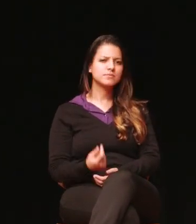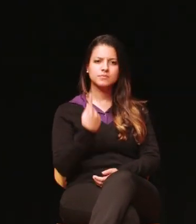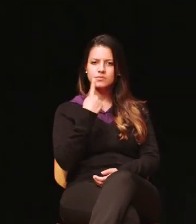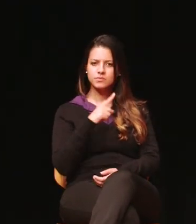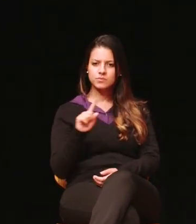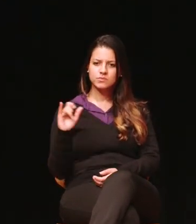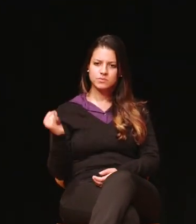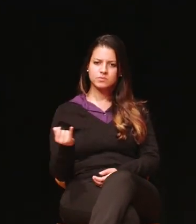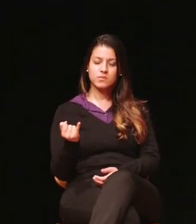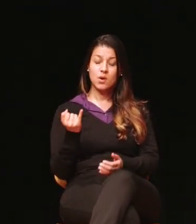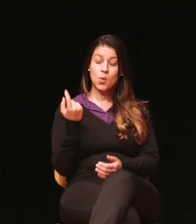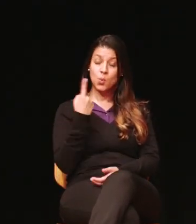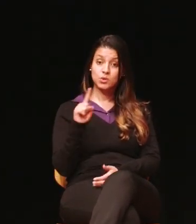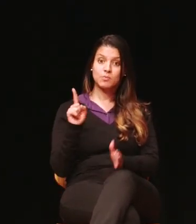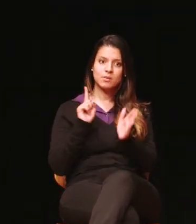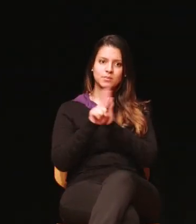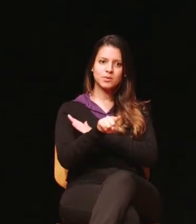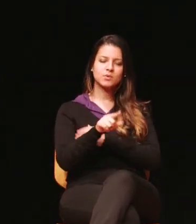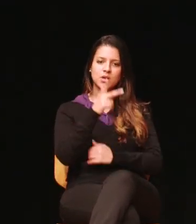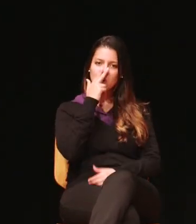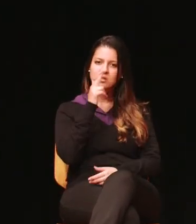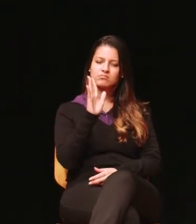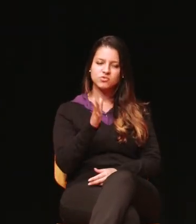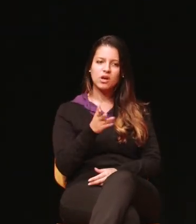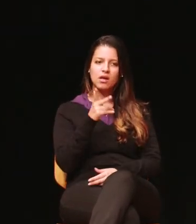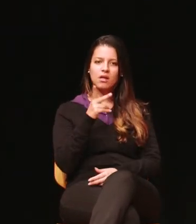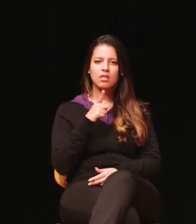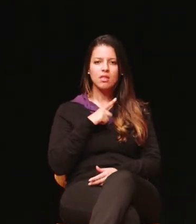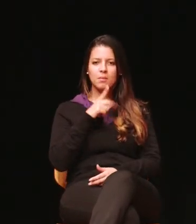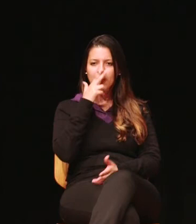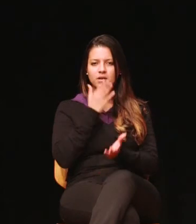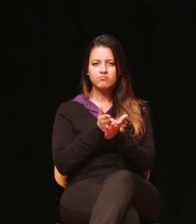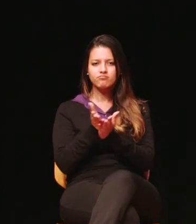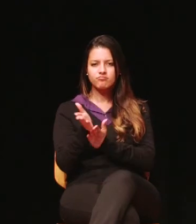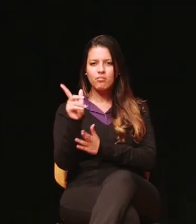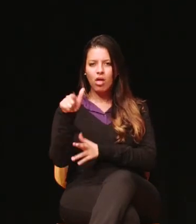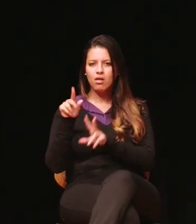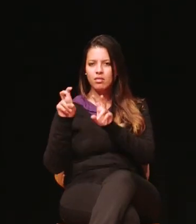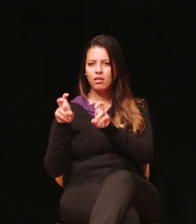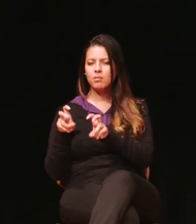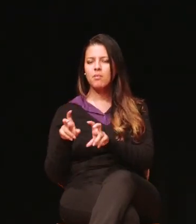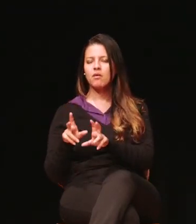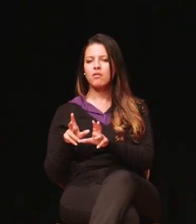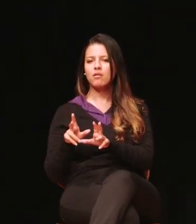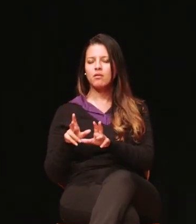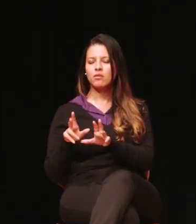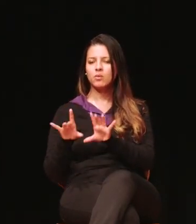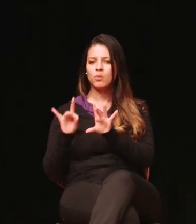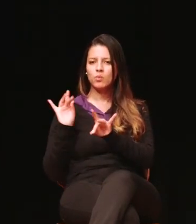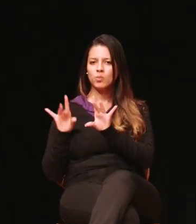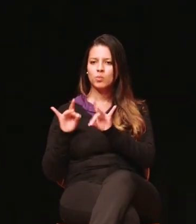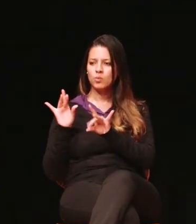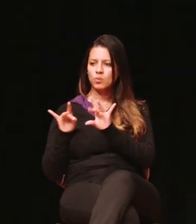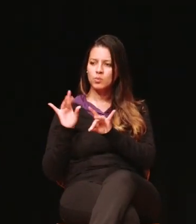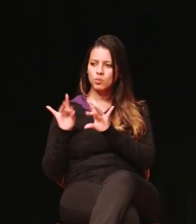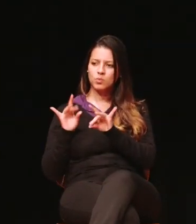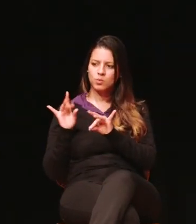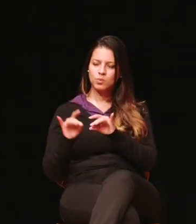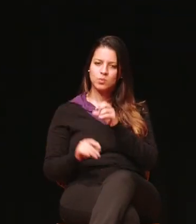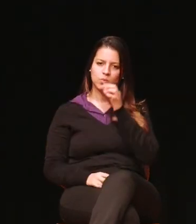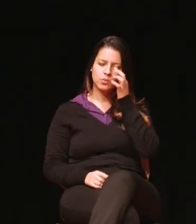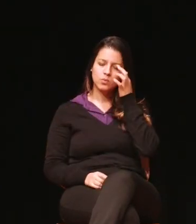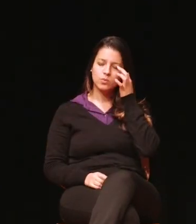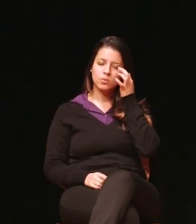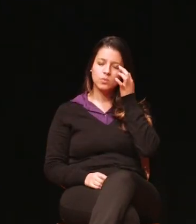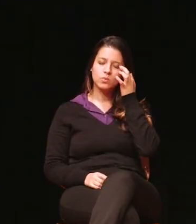que eu acredito que já tem um viés um pouco curatorial, e a ver um pouco de algumas questões que a